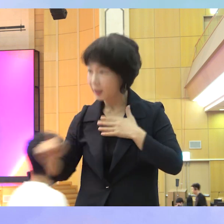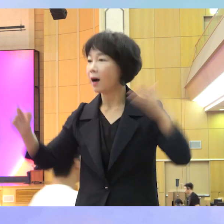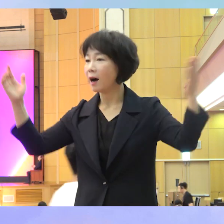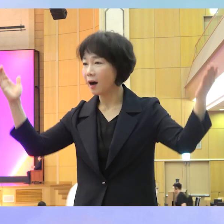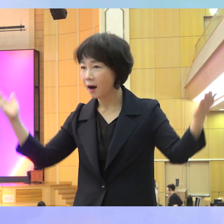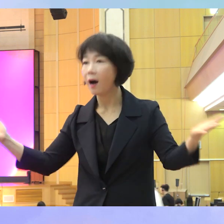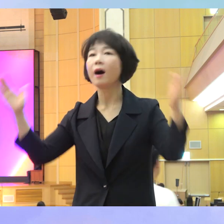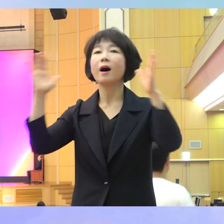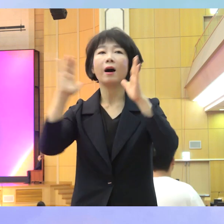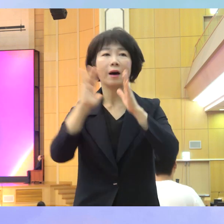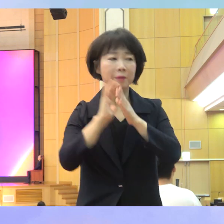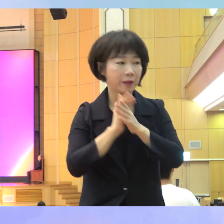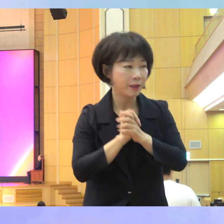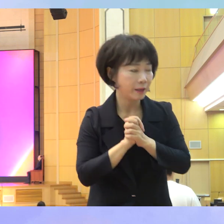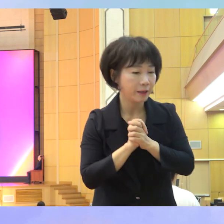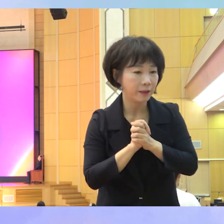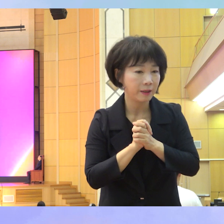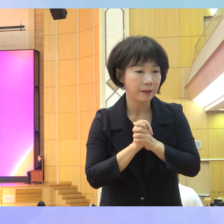하리라.